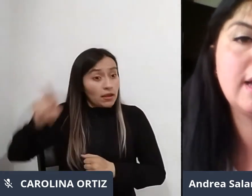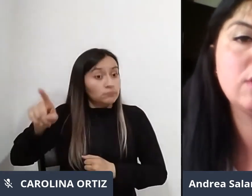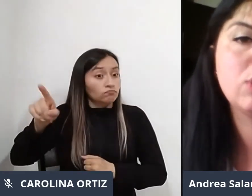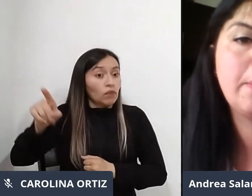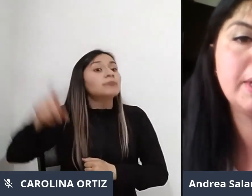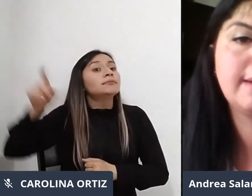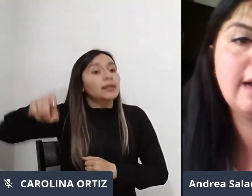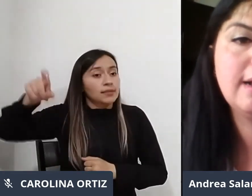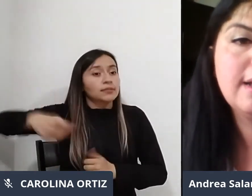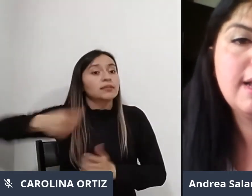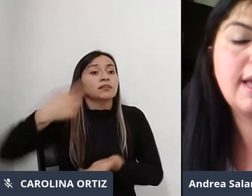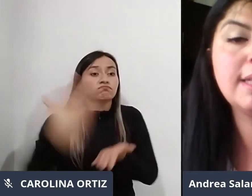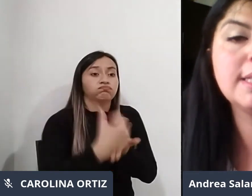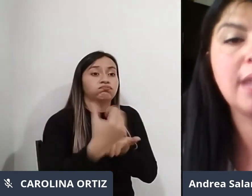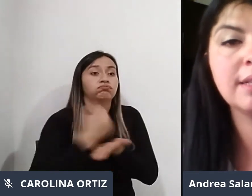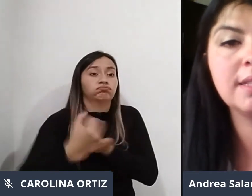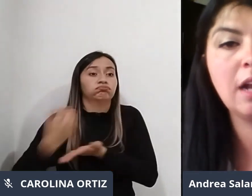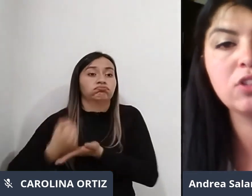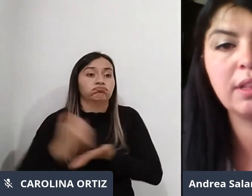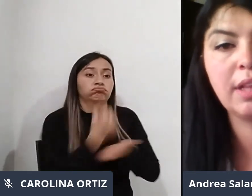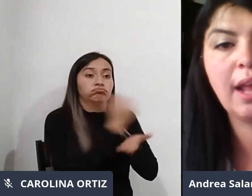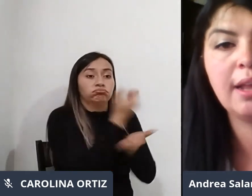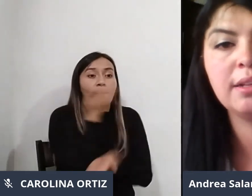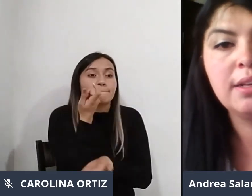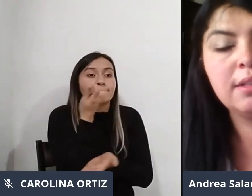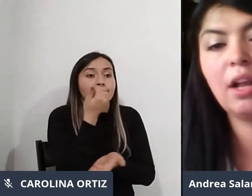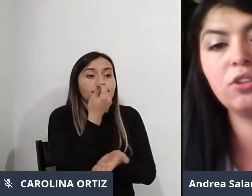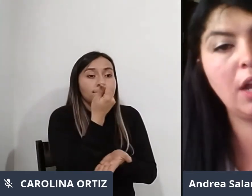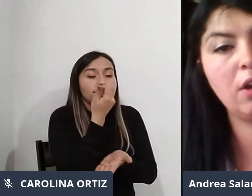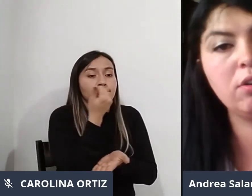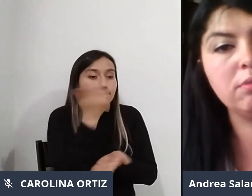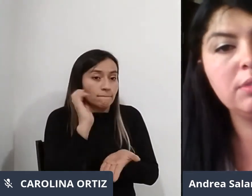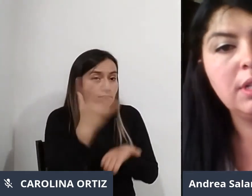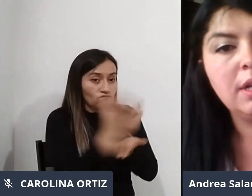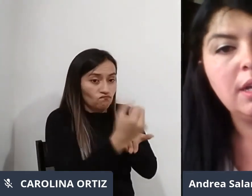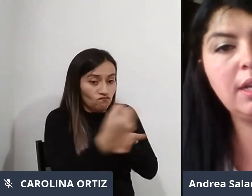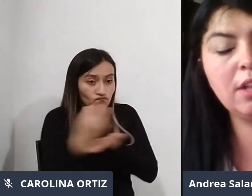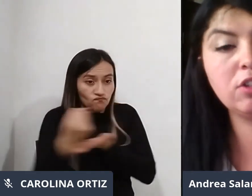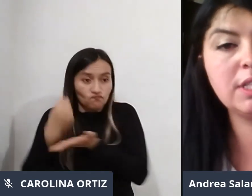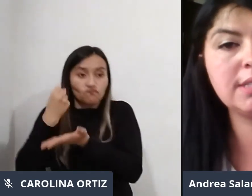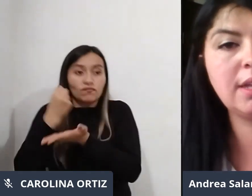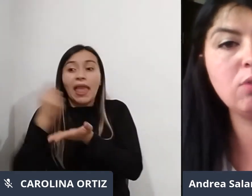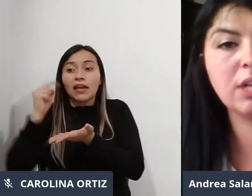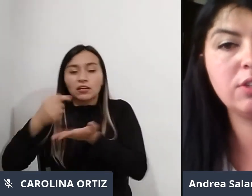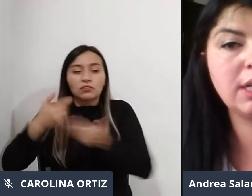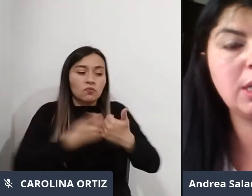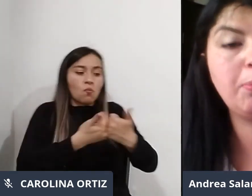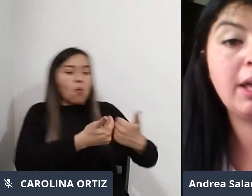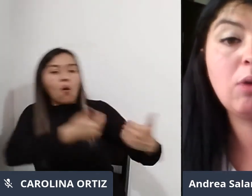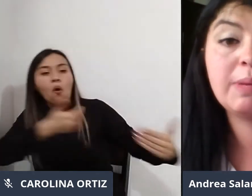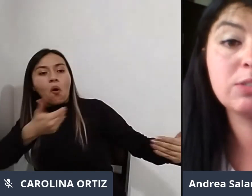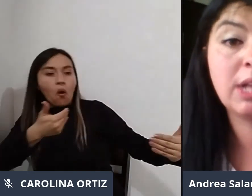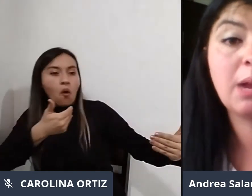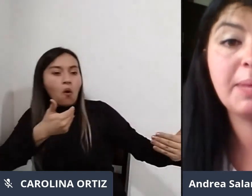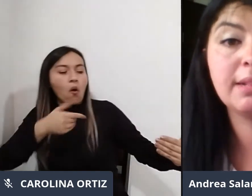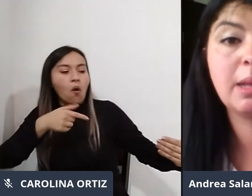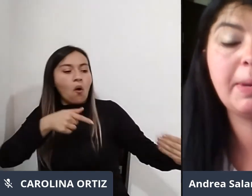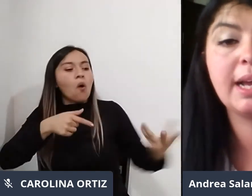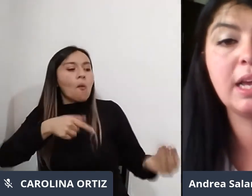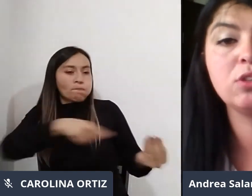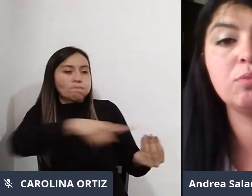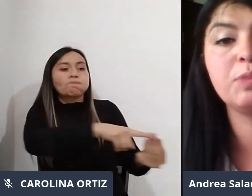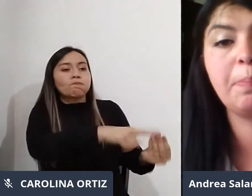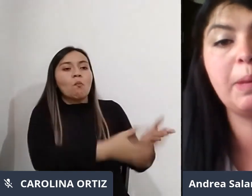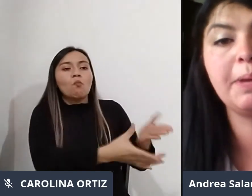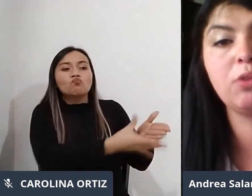seguir creando un capital que distancia a los que tienen de los que no. Y entonces esta educación así puede volverse una herramienta